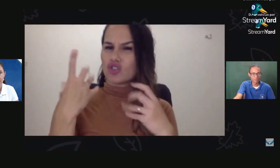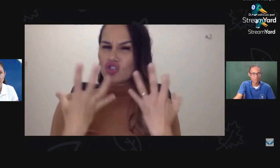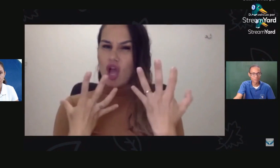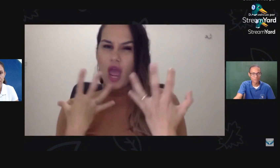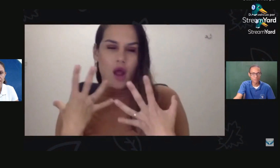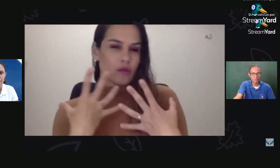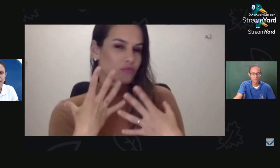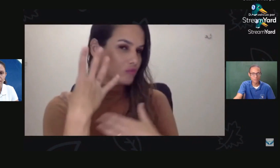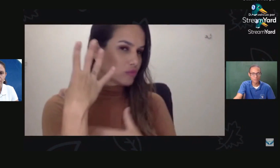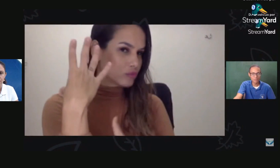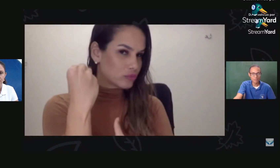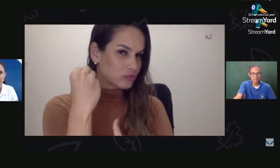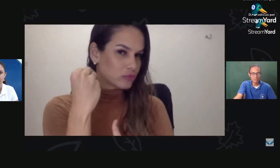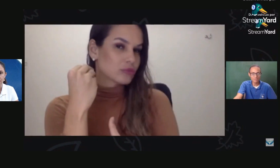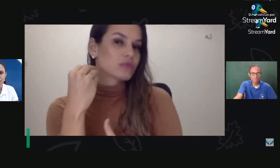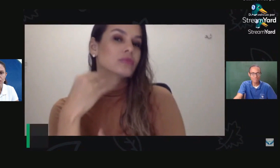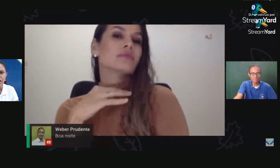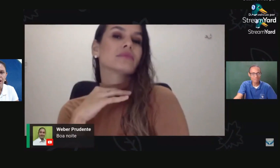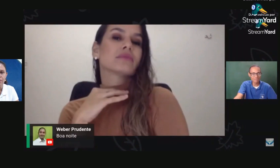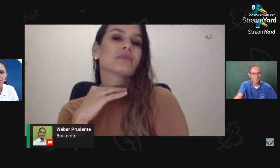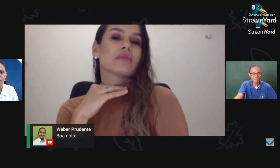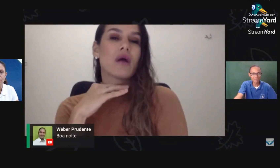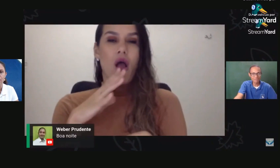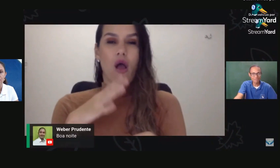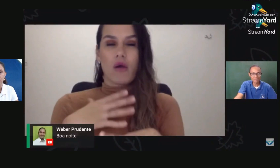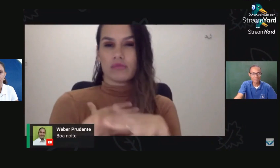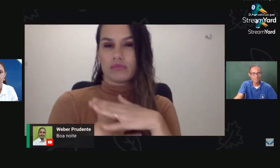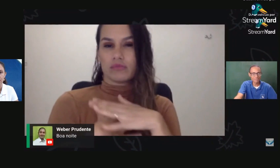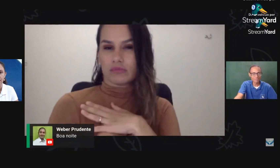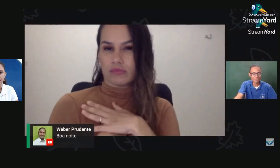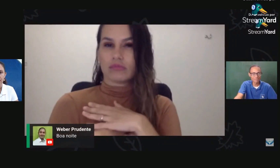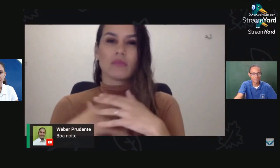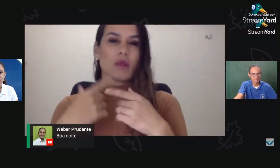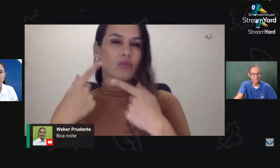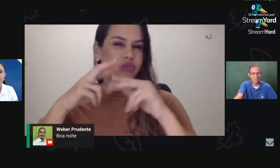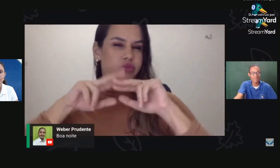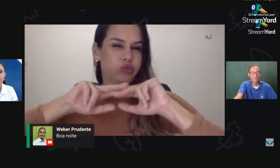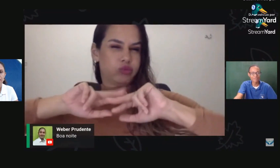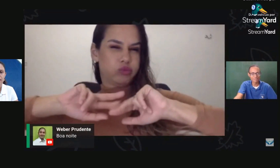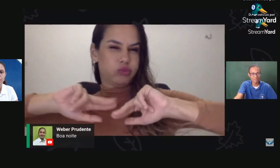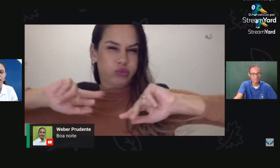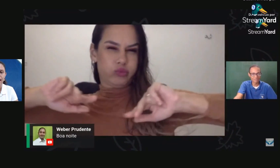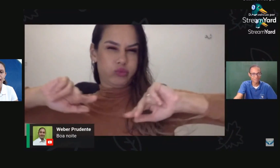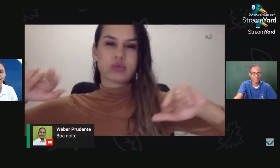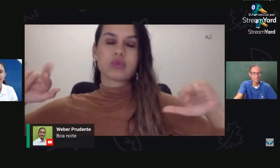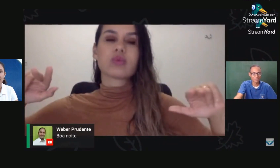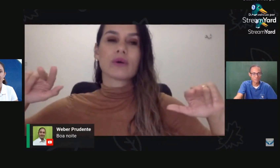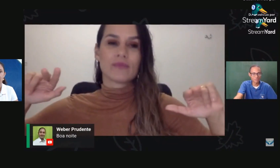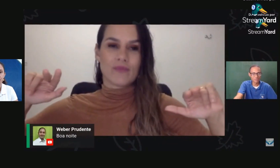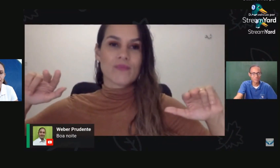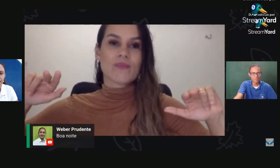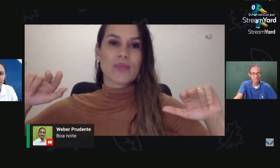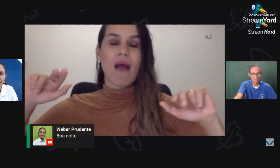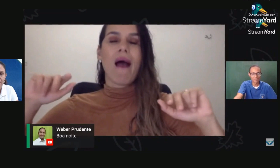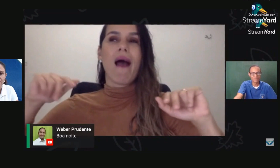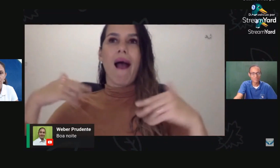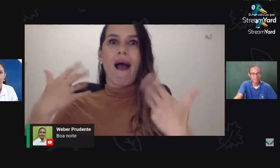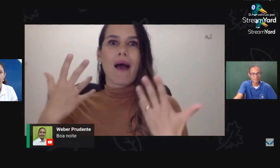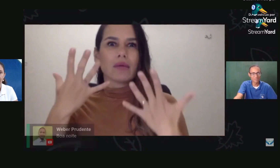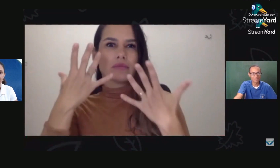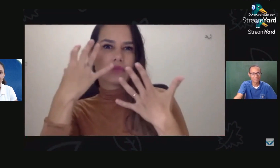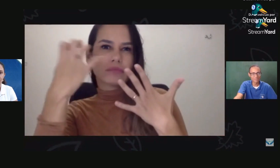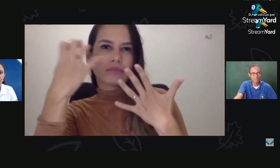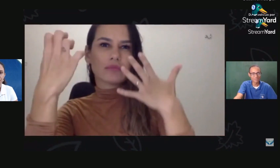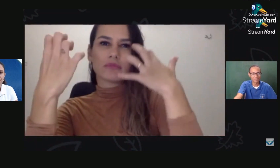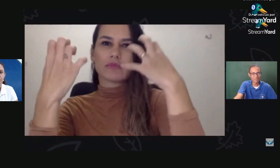não tinham esse conhecimento, eles não imaginavam que eu fosse surda. Só viam mesmo a questão da beleza e